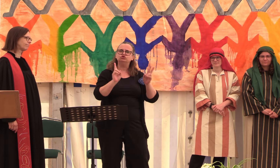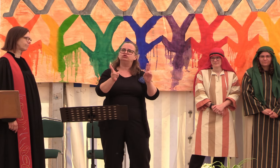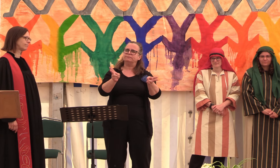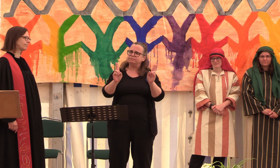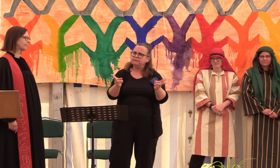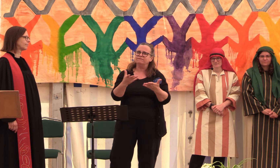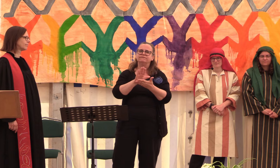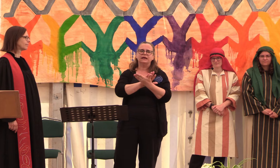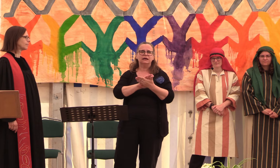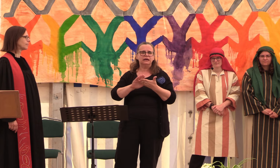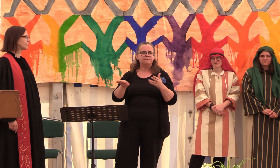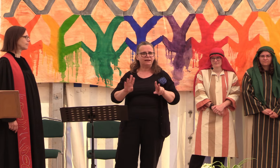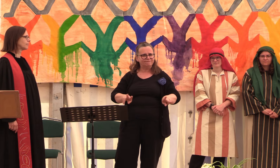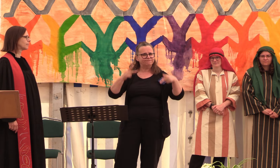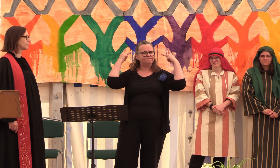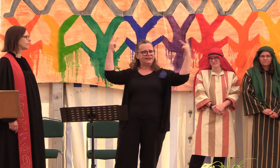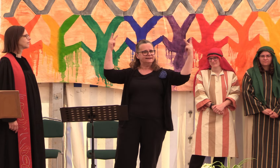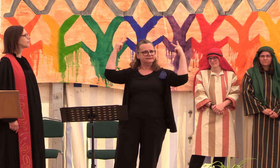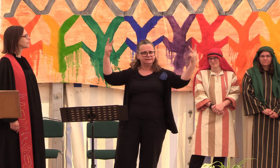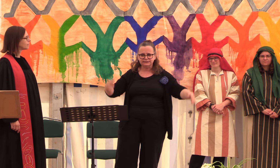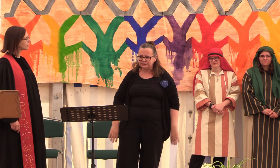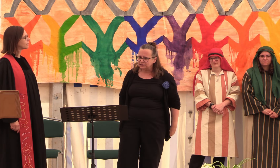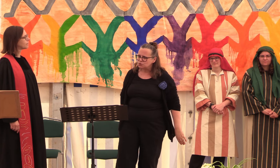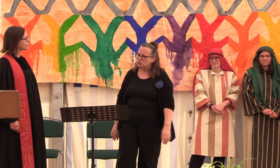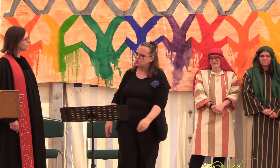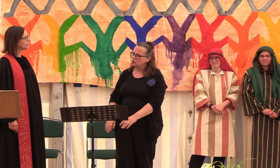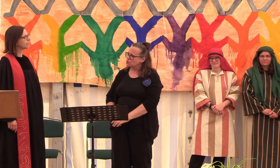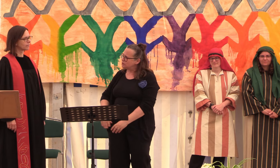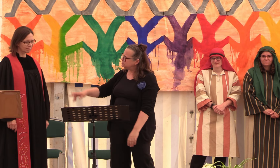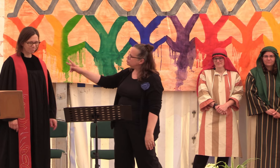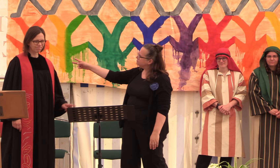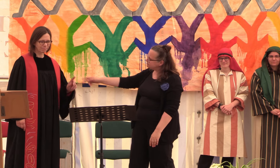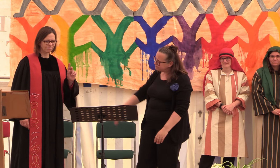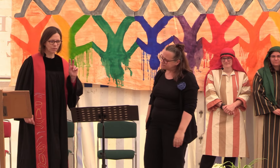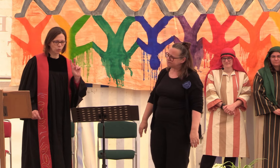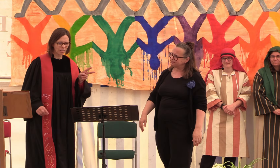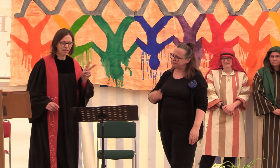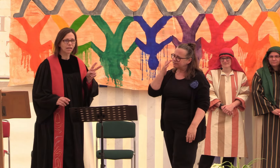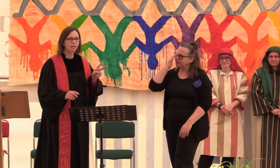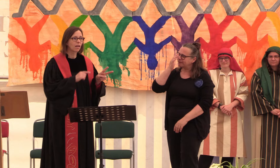vorbei. Das ist Vergebung und die ist wichtig.